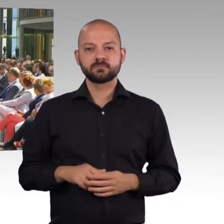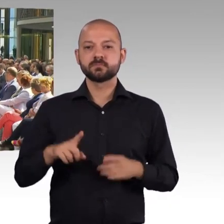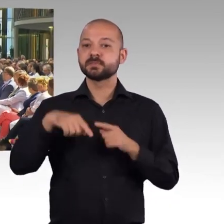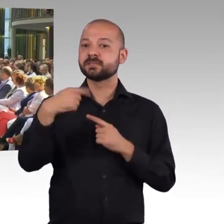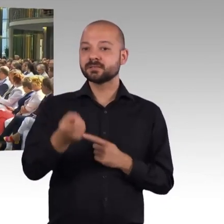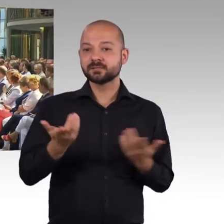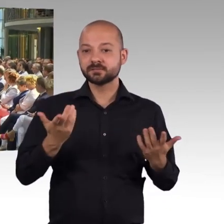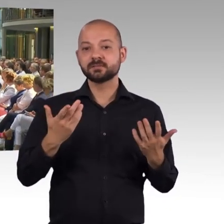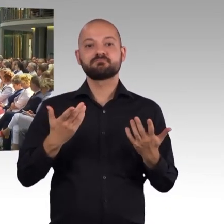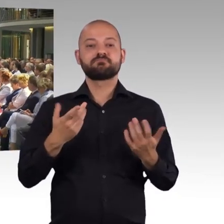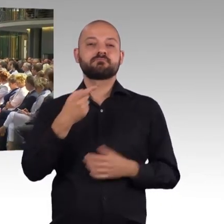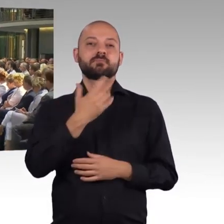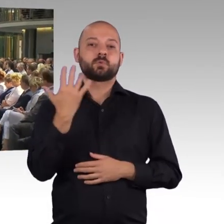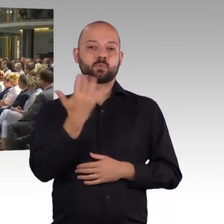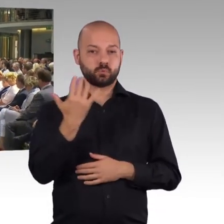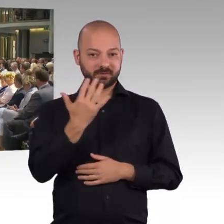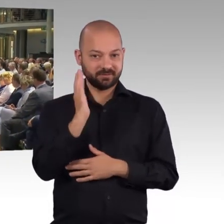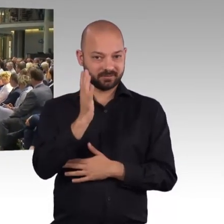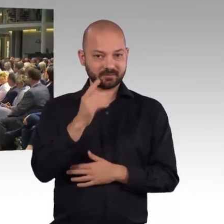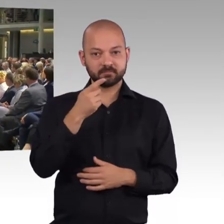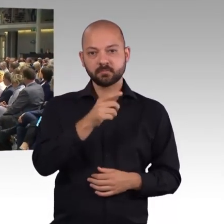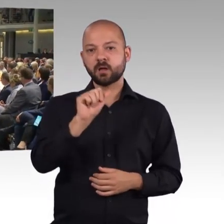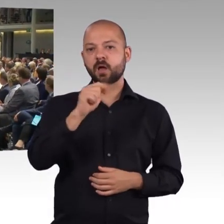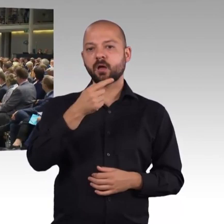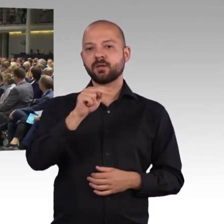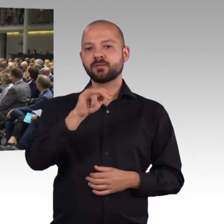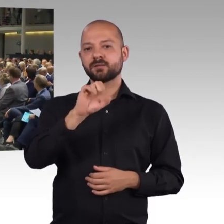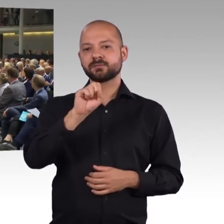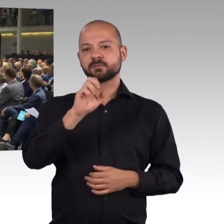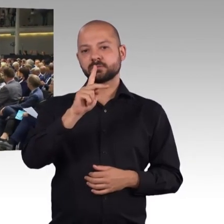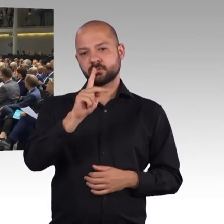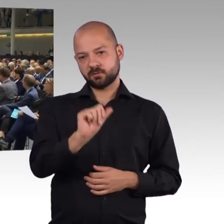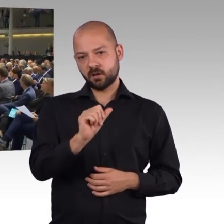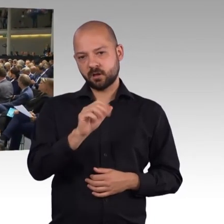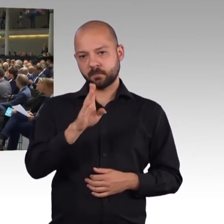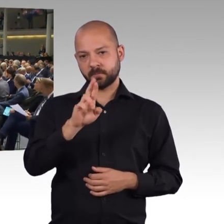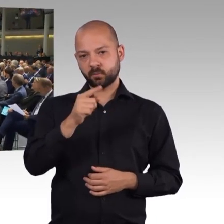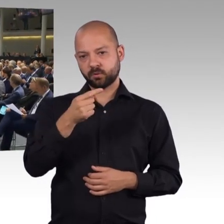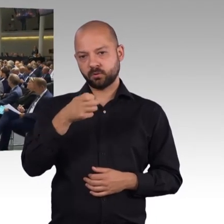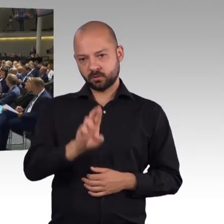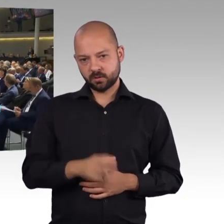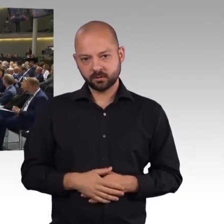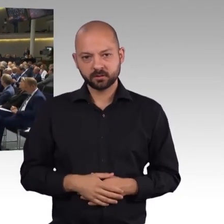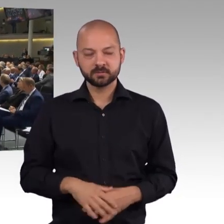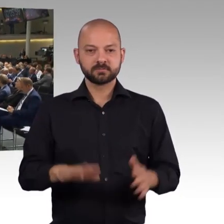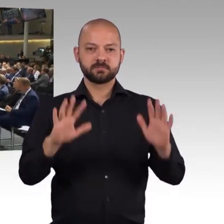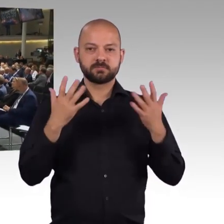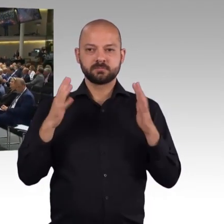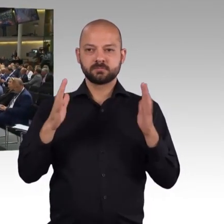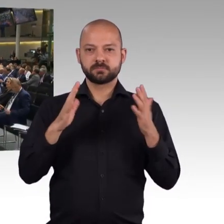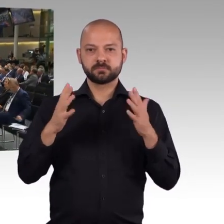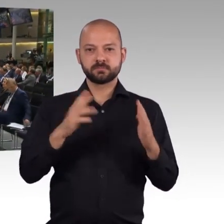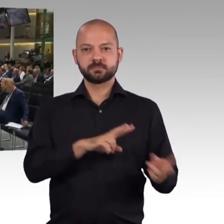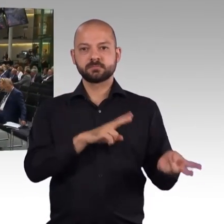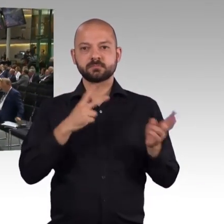Herr Präsident, meine Damen und Herren, bevor die neue Ministerin überhaupt richtig im Amt war, da wusste schon eine altbackene Herrenriege,